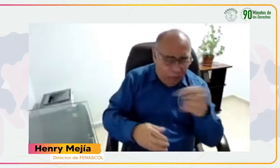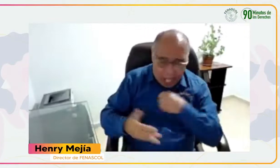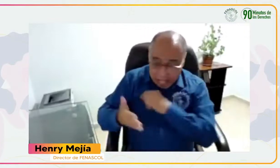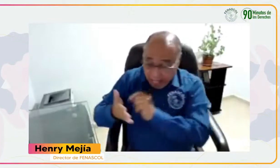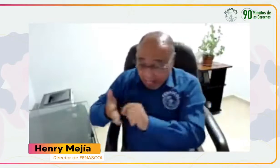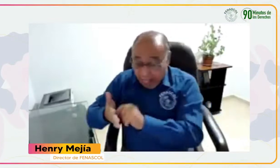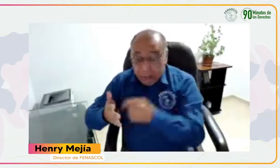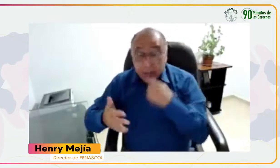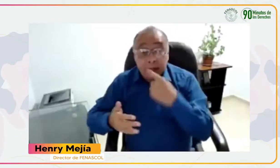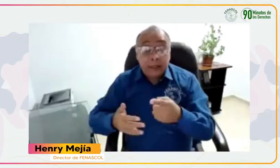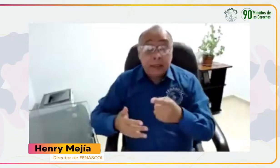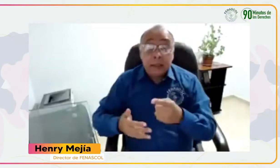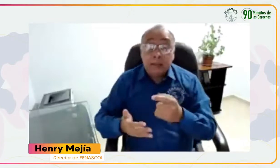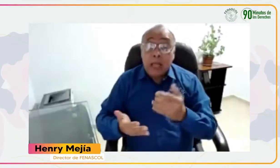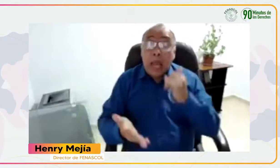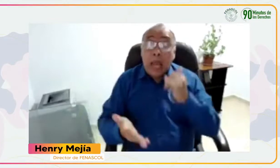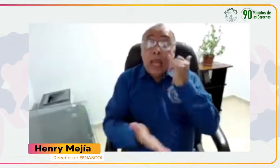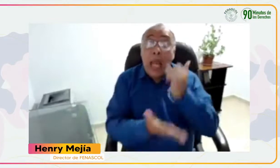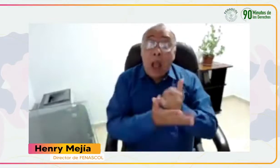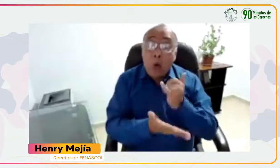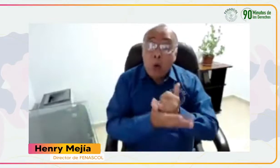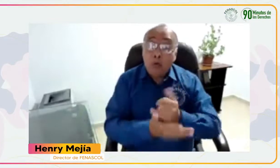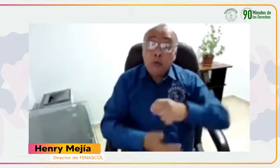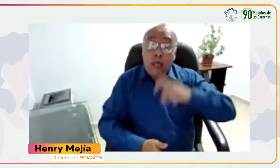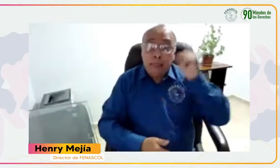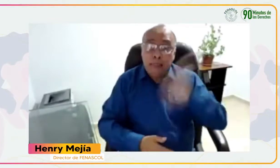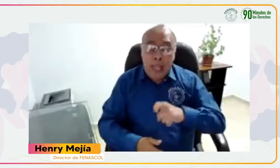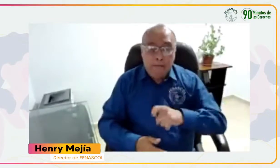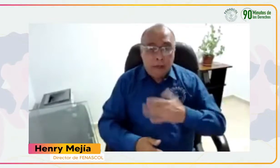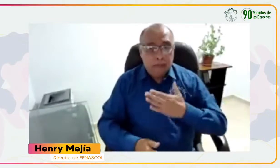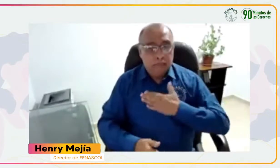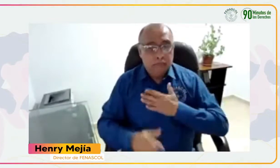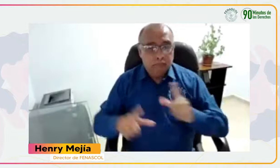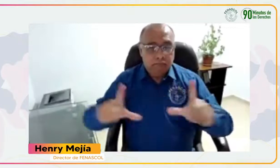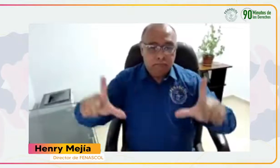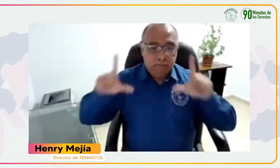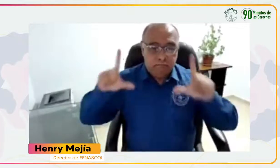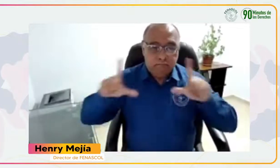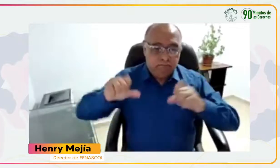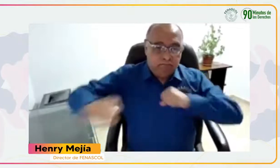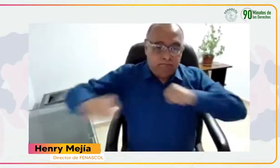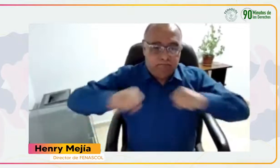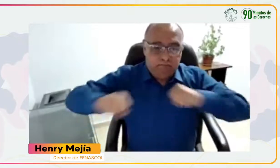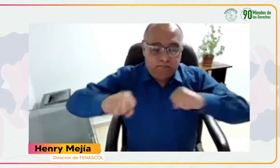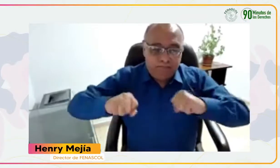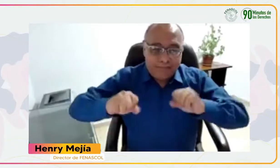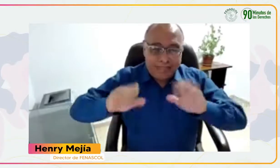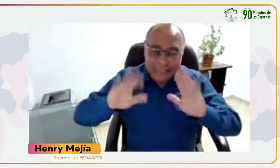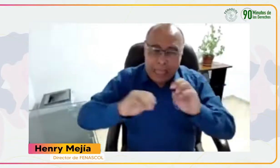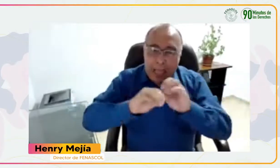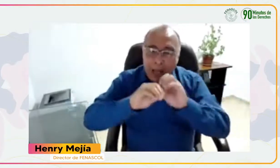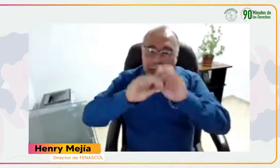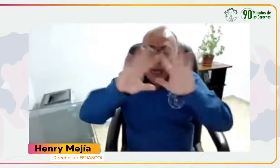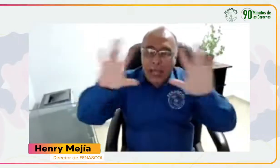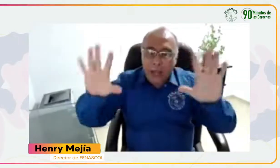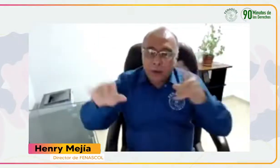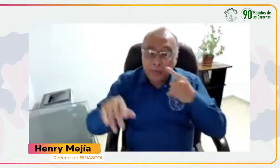anteriormente mencionaba, no recuerdo quién fue, yo lo anoté por acá, y es que en las juntas a veces se dice que el reconocimiento se lo debe